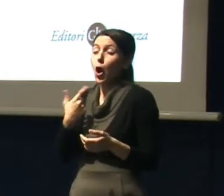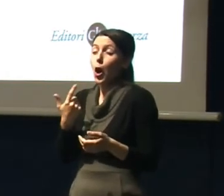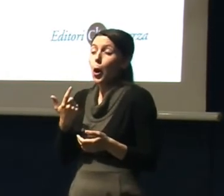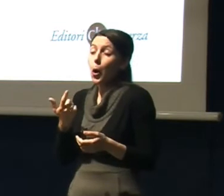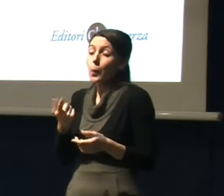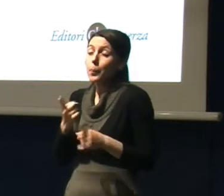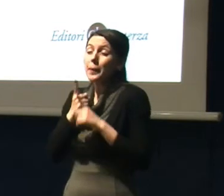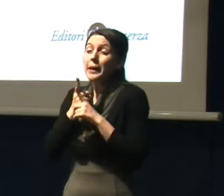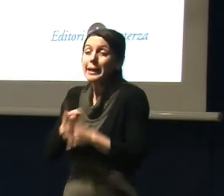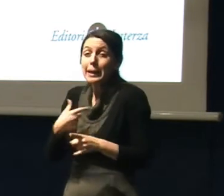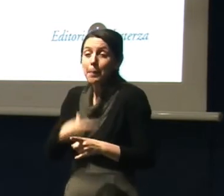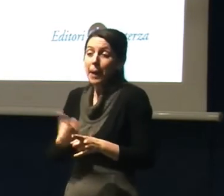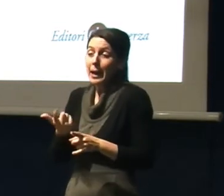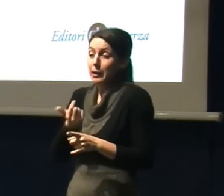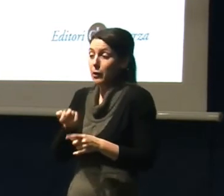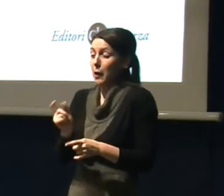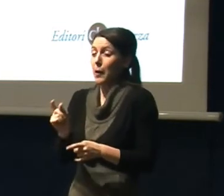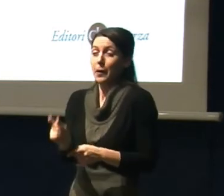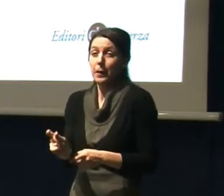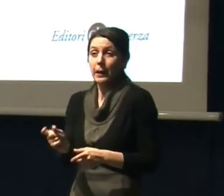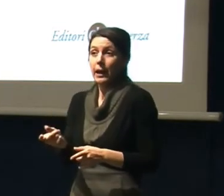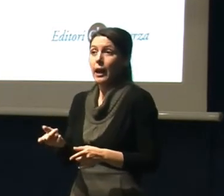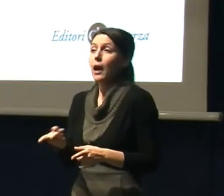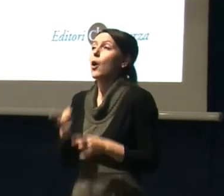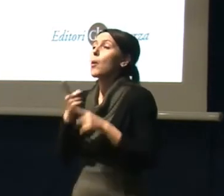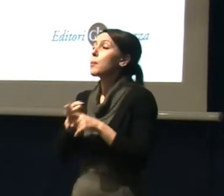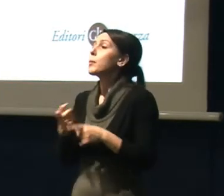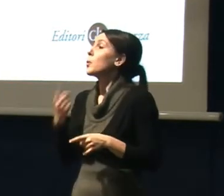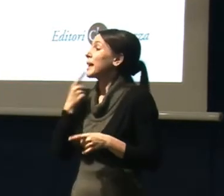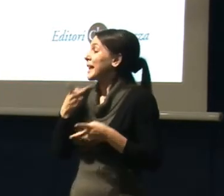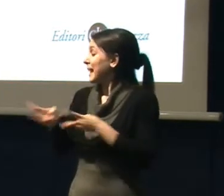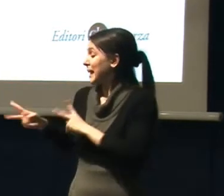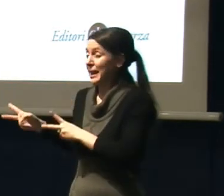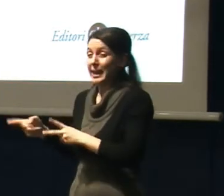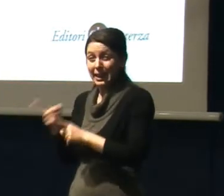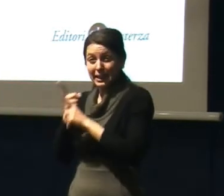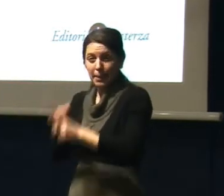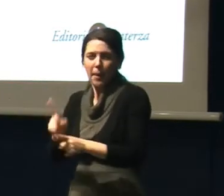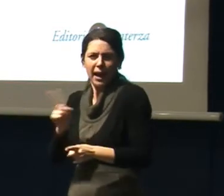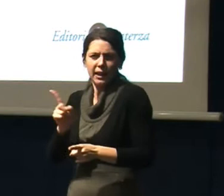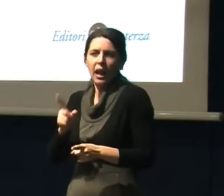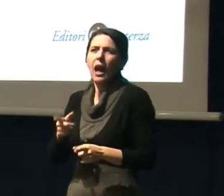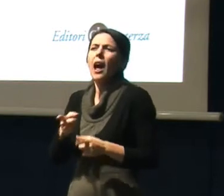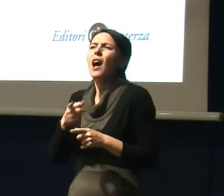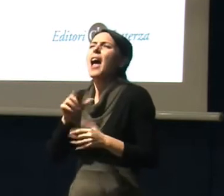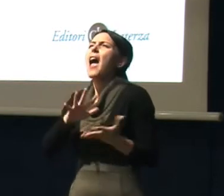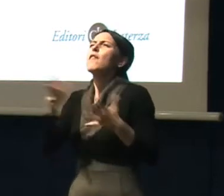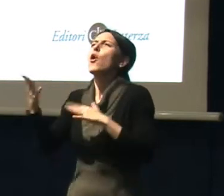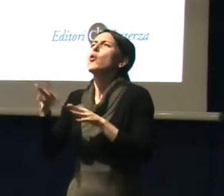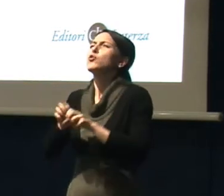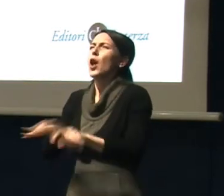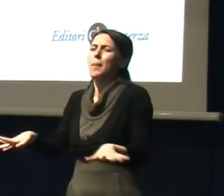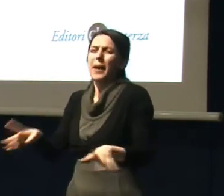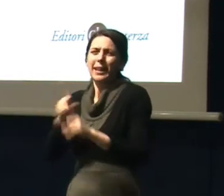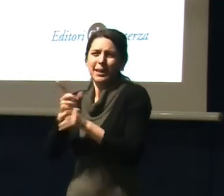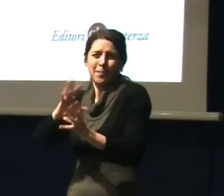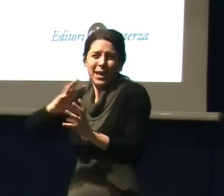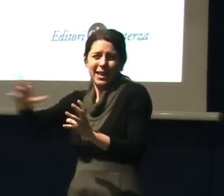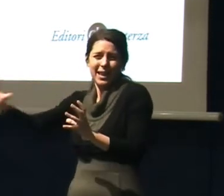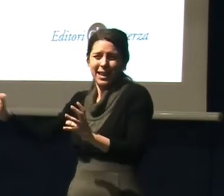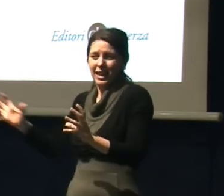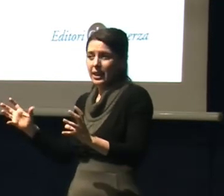non di meno dipenderà dalle persone che sono sedute su questo tavolo l'evoluzione dei media ma andiamo alla